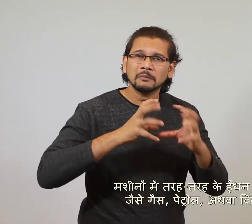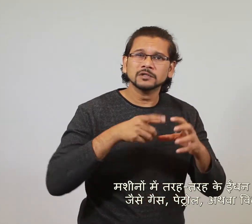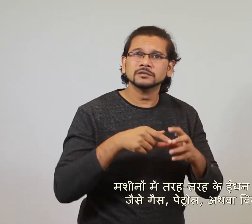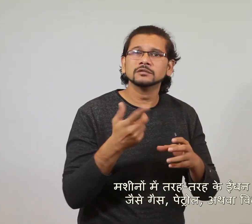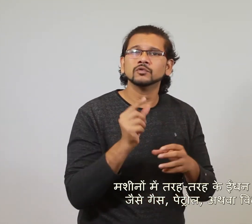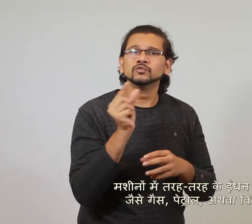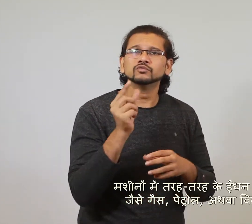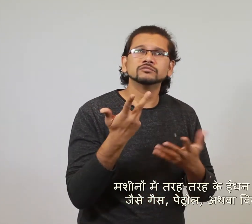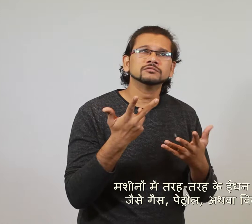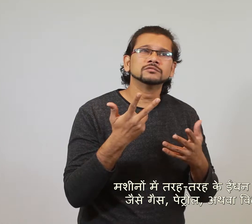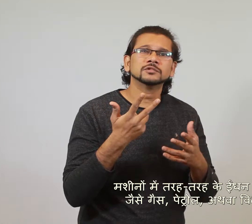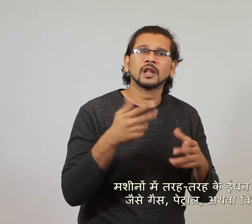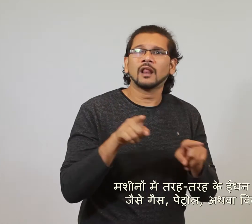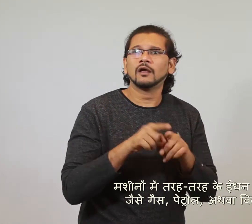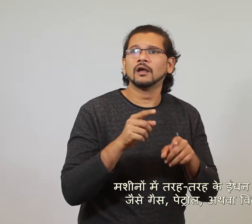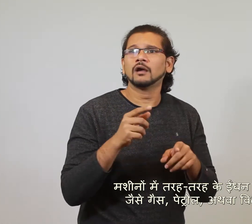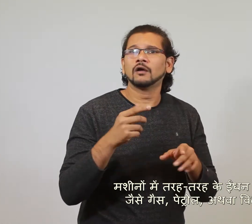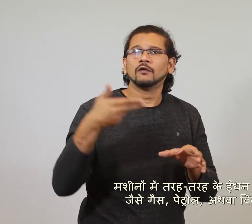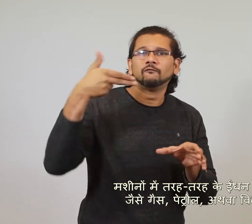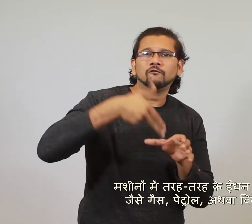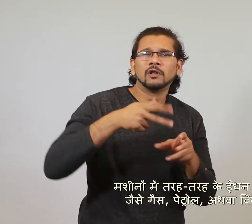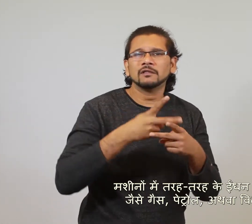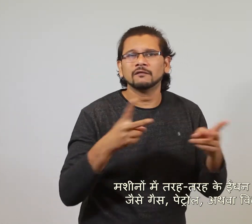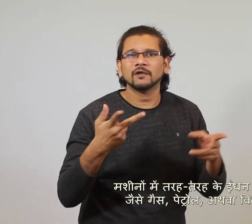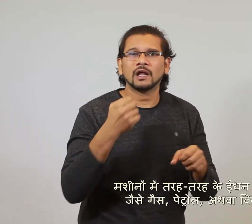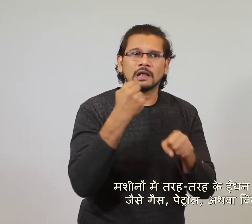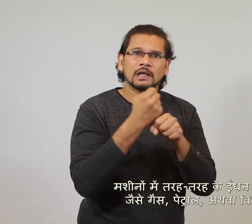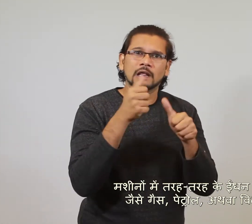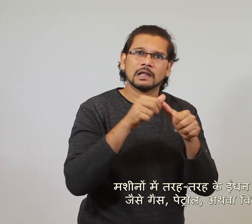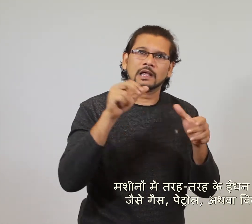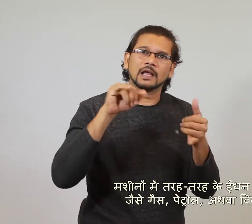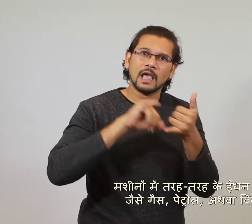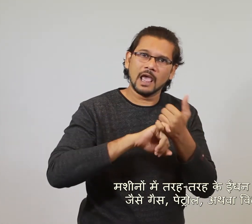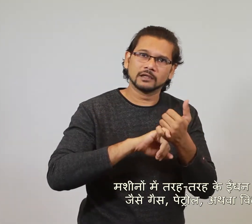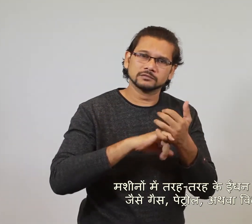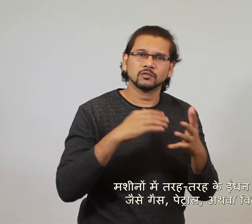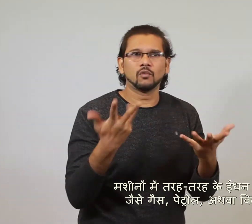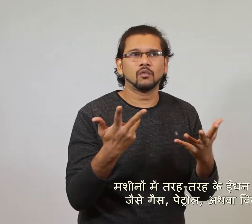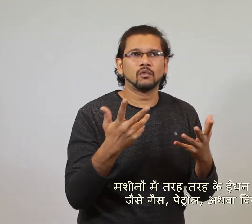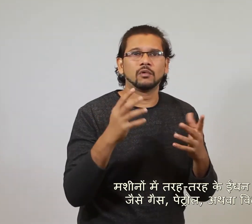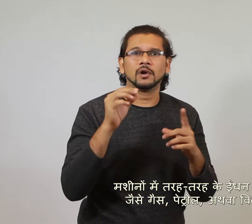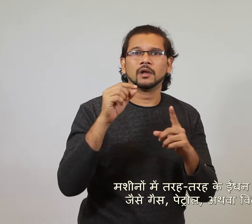मशीनों में तरह तरह के इंधन लगते हैं जैसे गैस, पेट्रोल अथ्वा विद्धुक्त